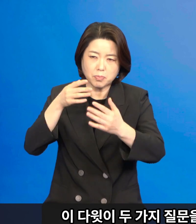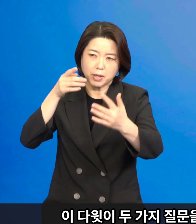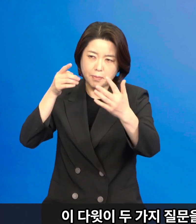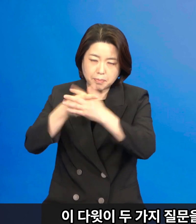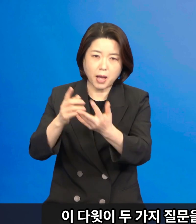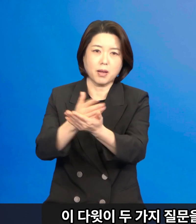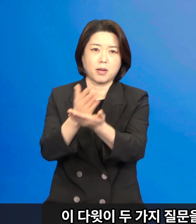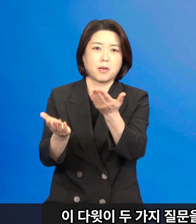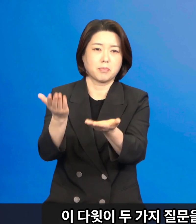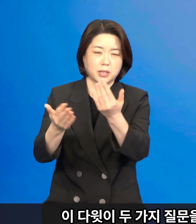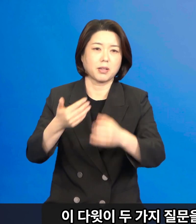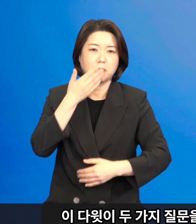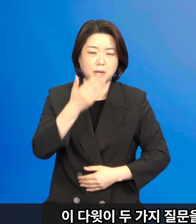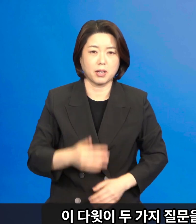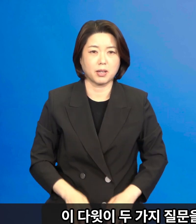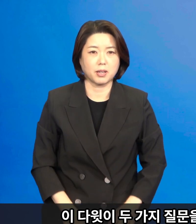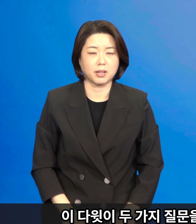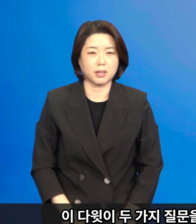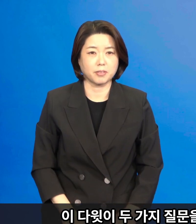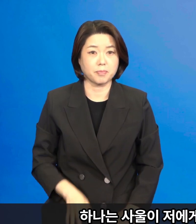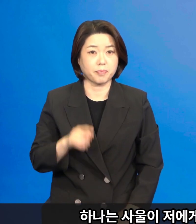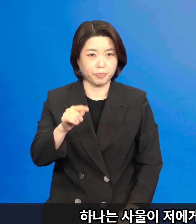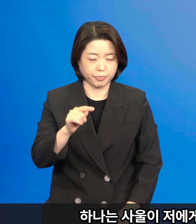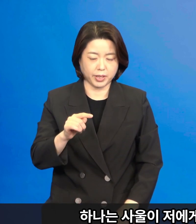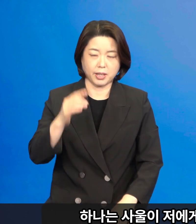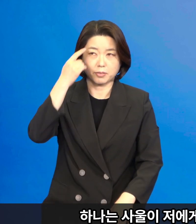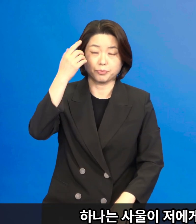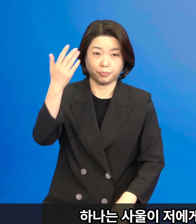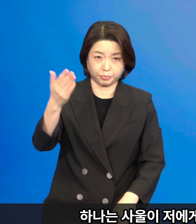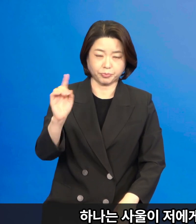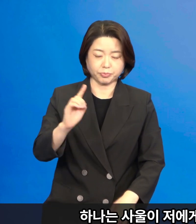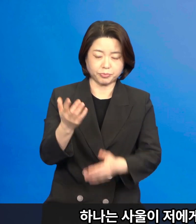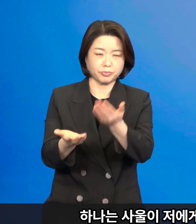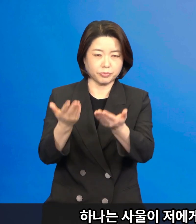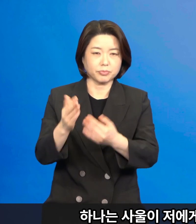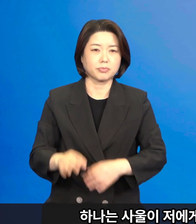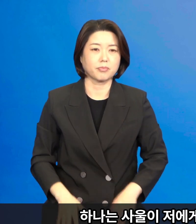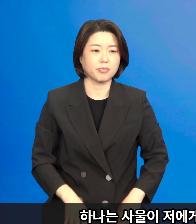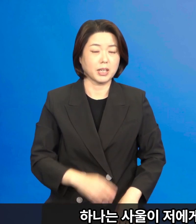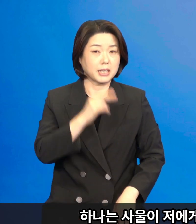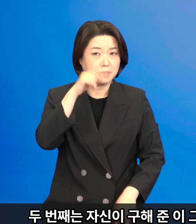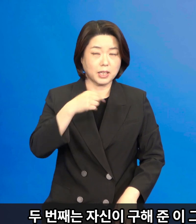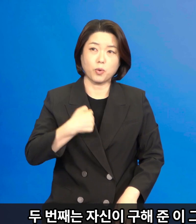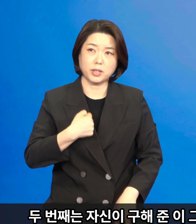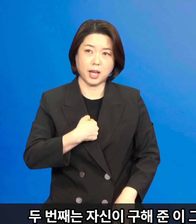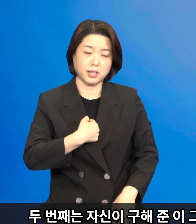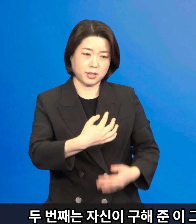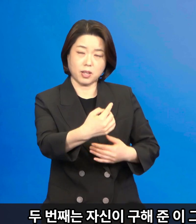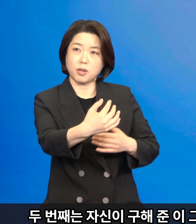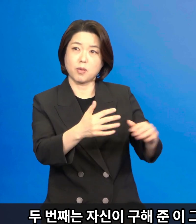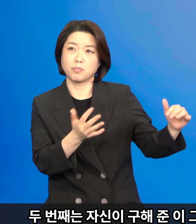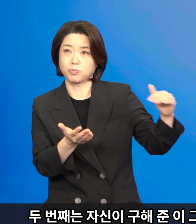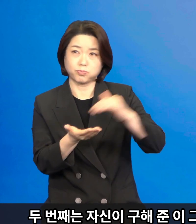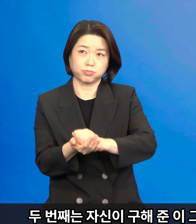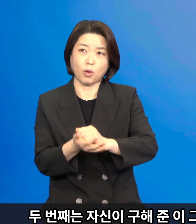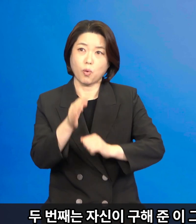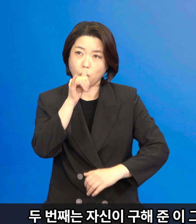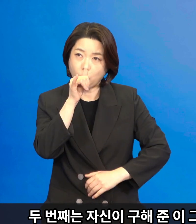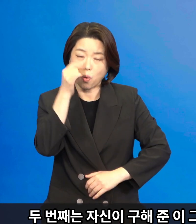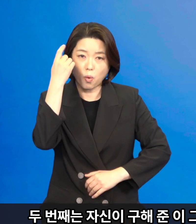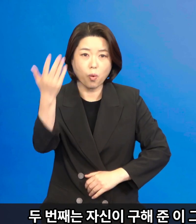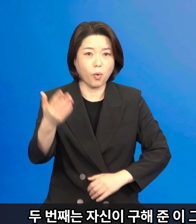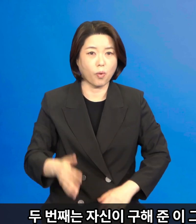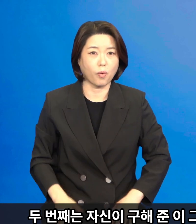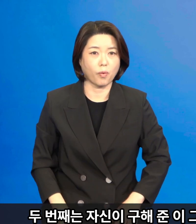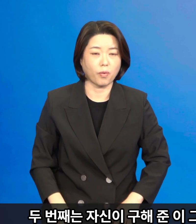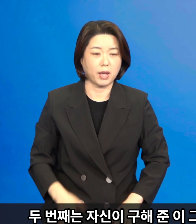이 다윗이 두 가지 질문을 하면서 하나님께 분별을 구하는데, 하나는 사울이 저에게 쳐들어오겠습니까? 라는 것과, 두 번째는 자신이 구행해 준